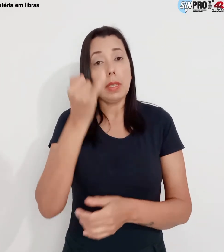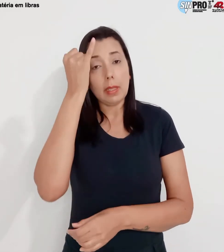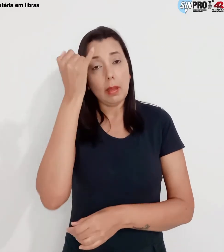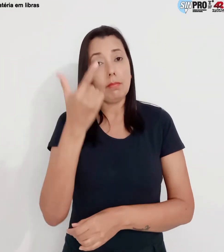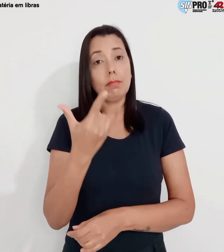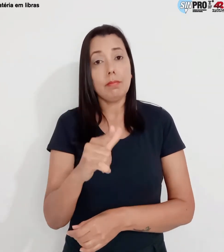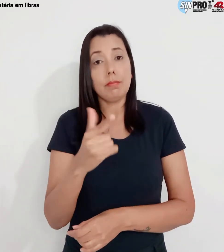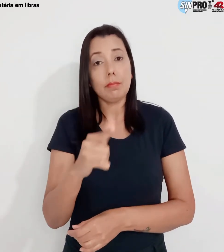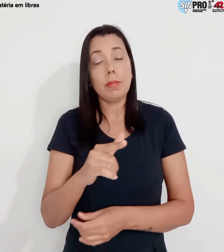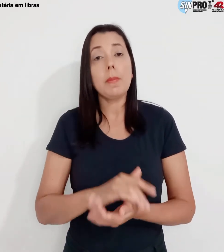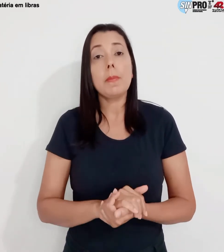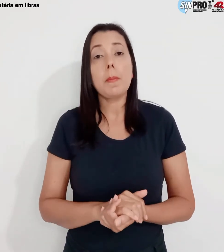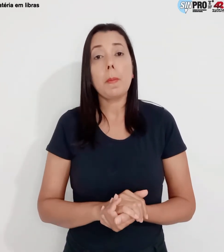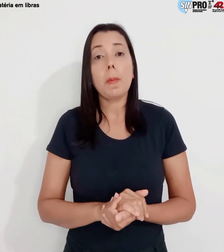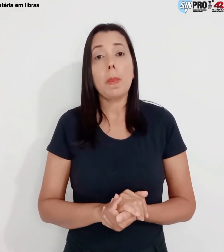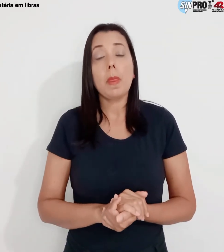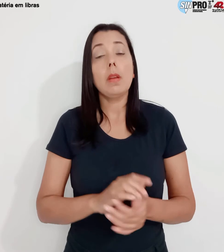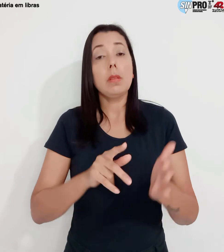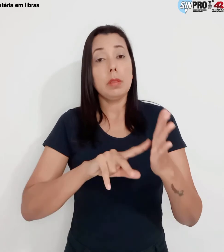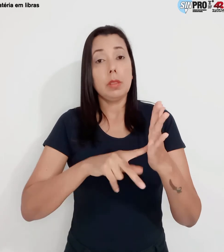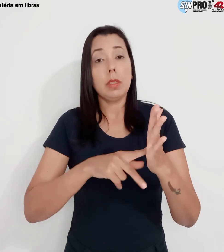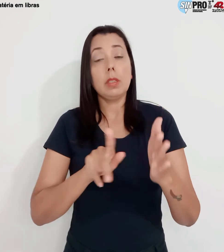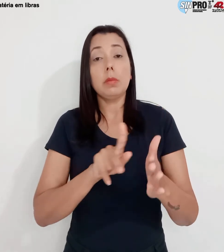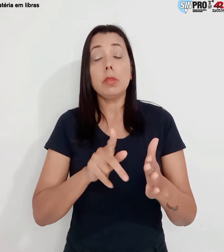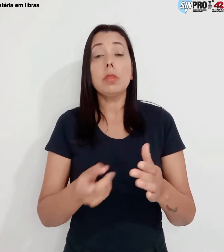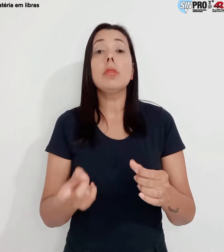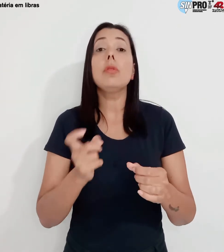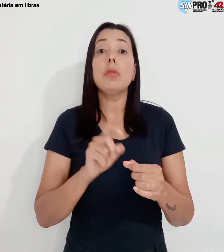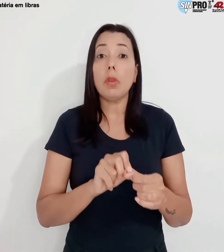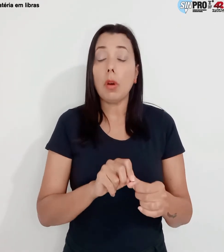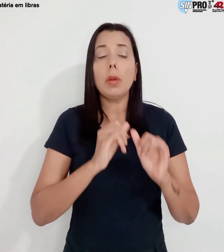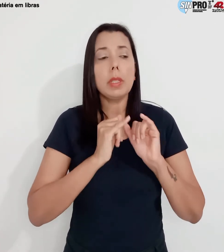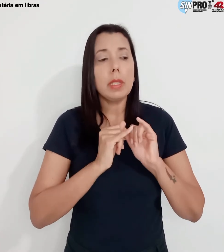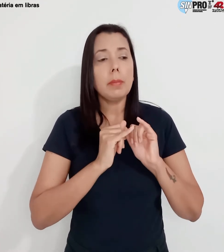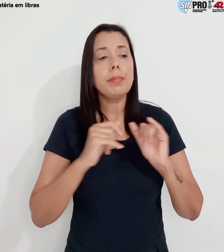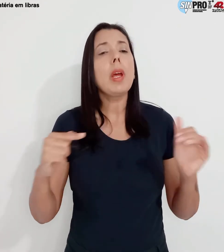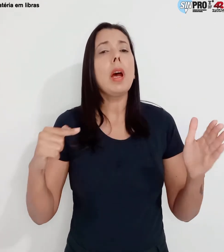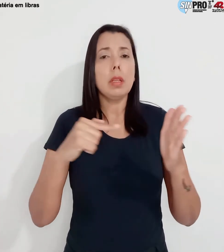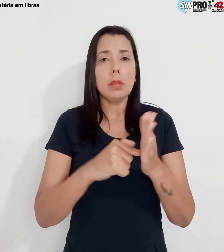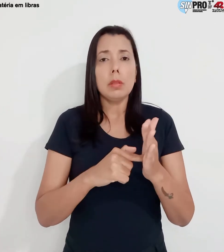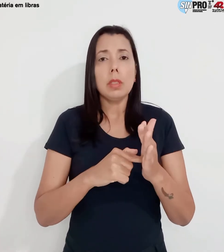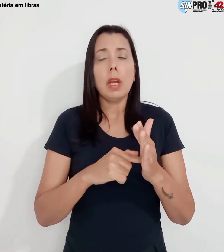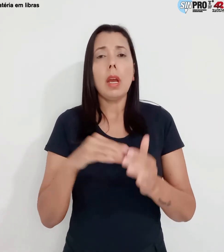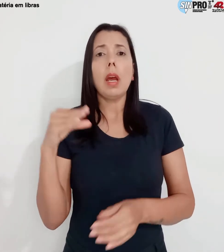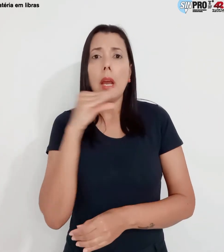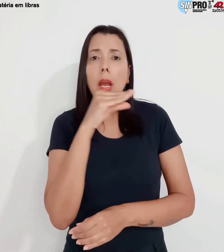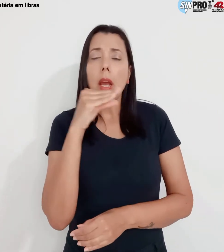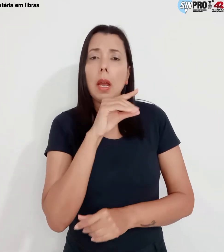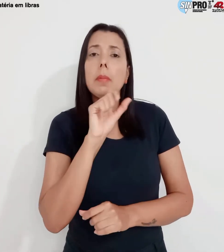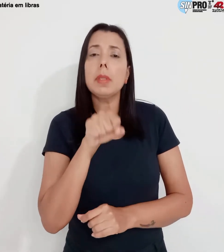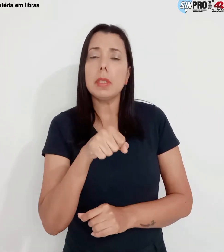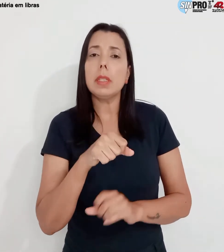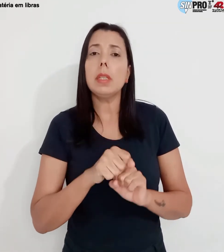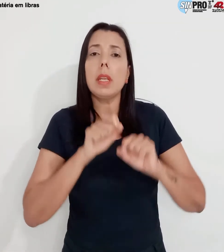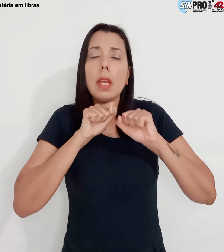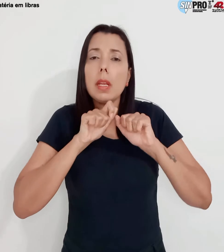Partido. O Simpro-DF volta a denunciar a emergência e